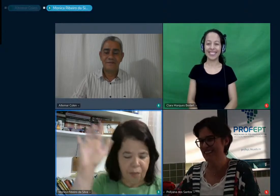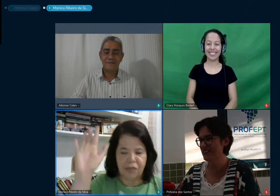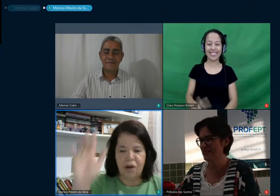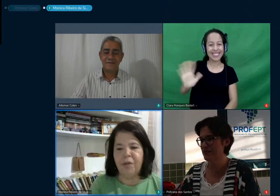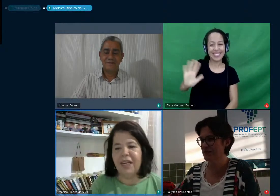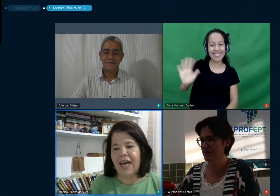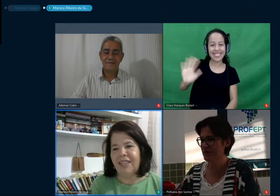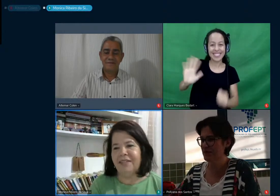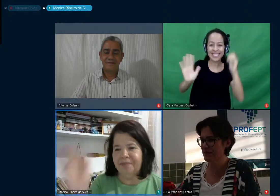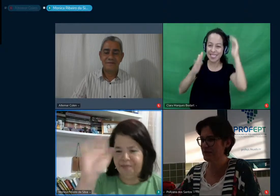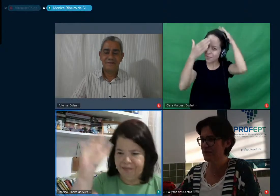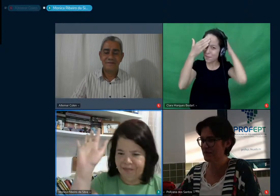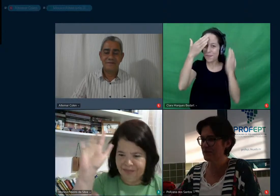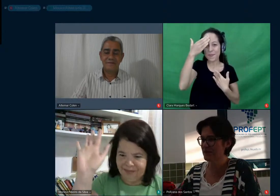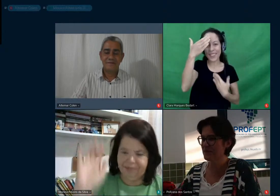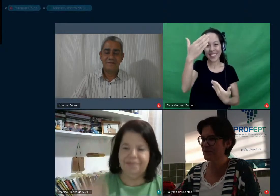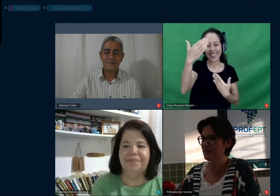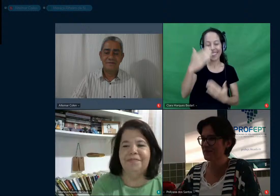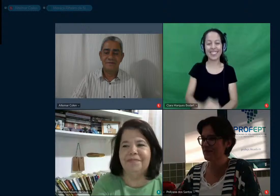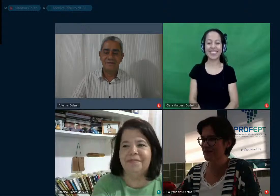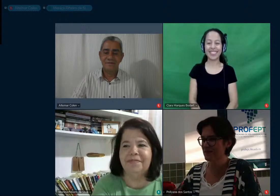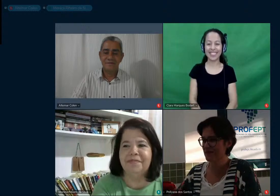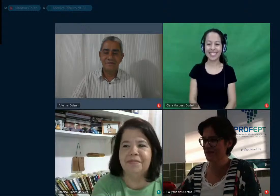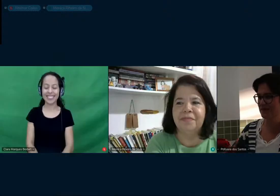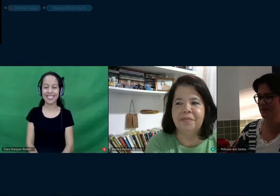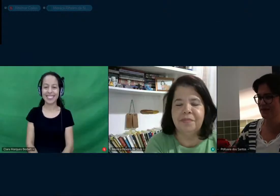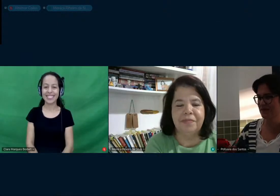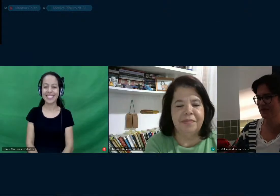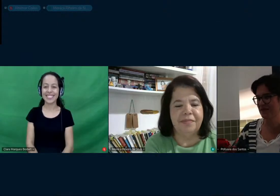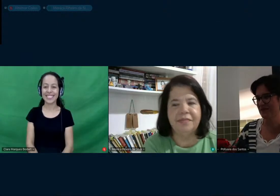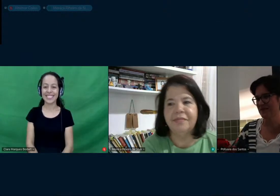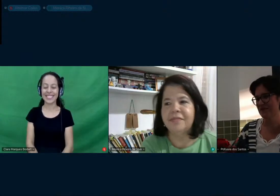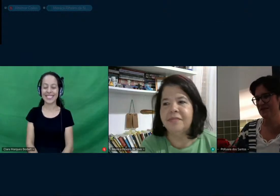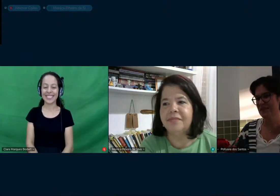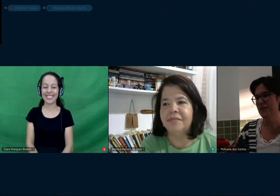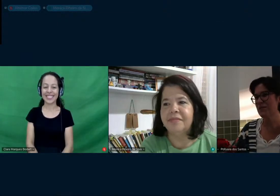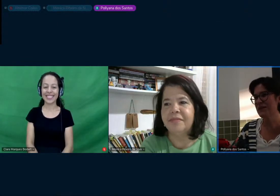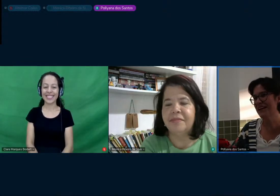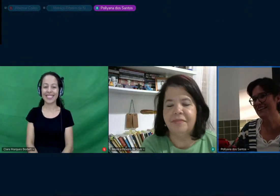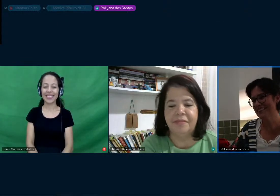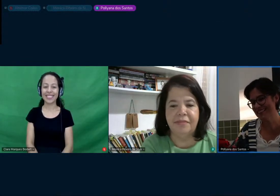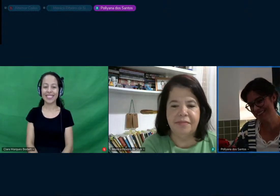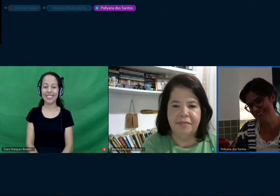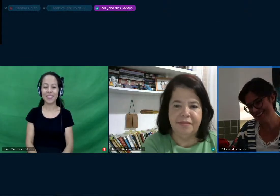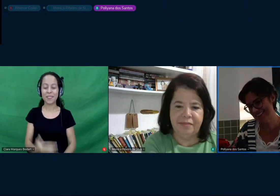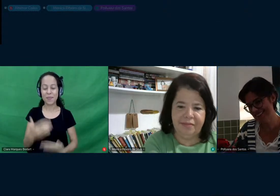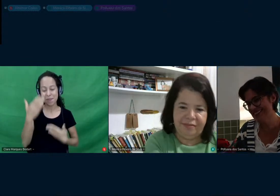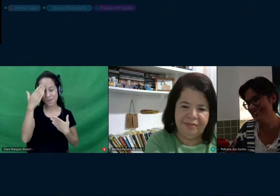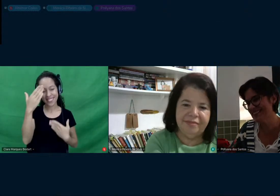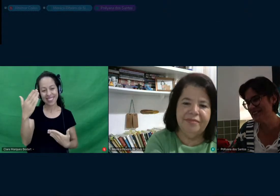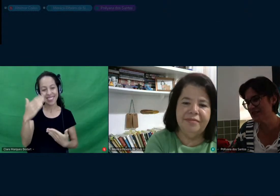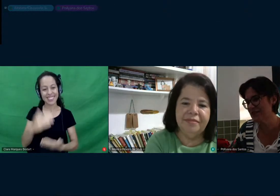Tchau, pessoal. Obrigada. Obrigada.